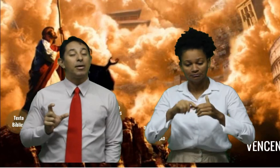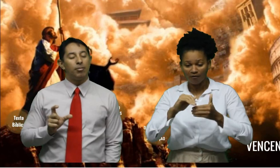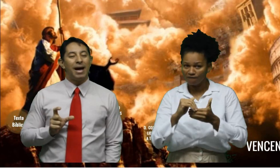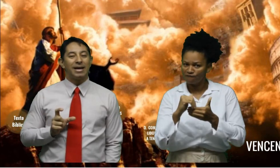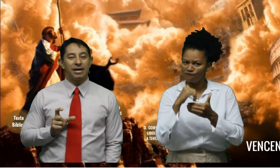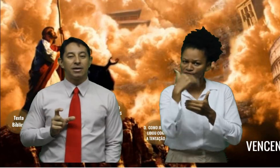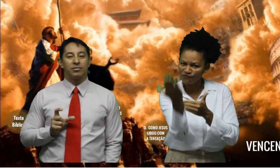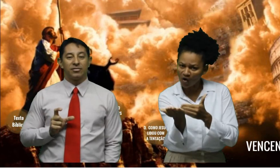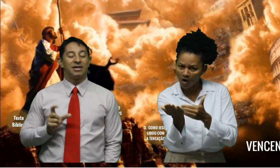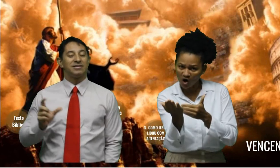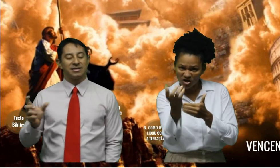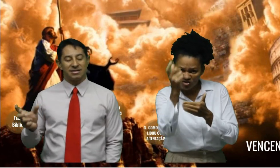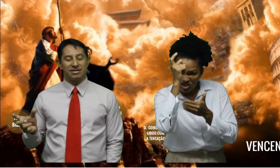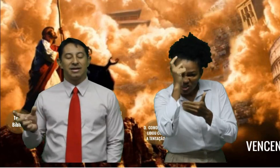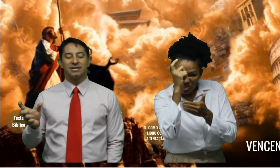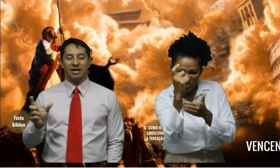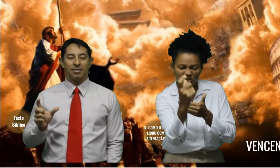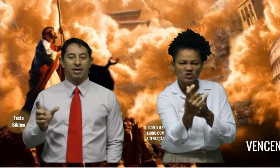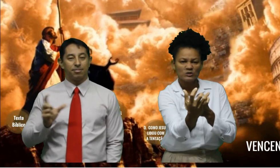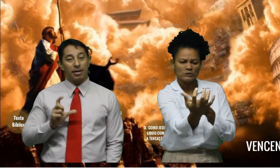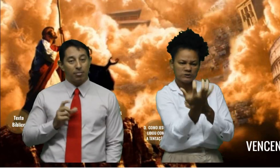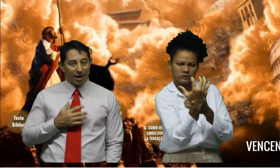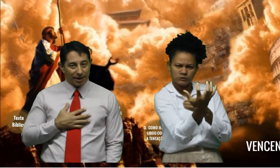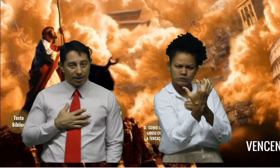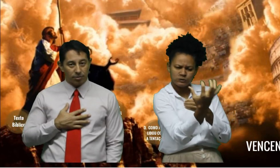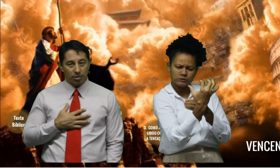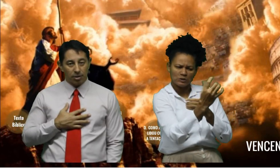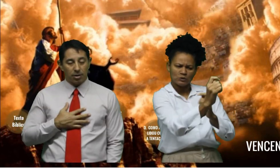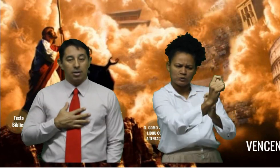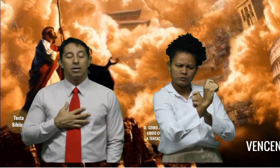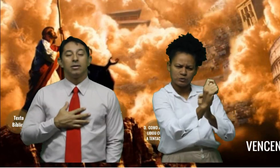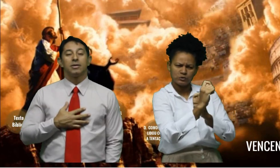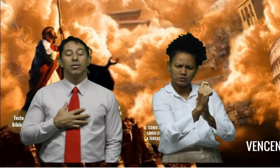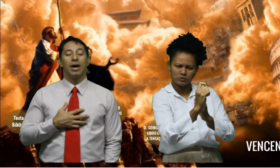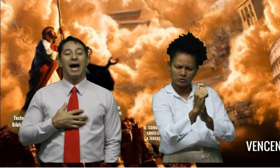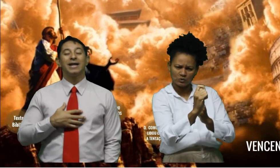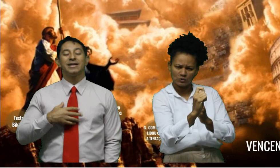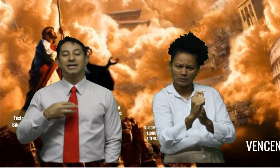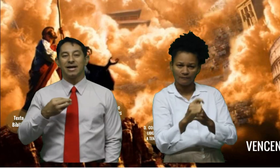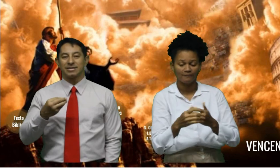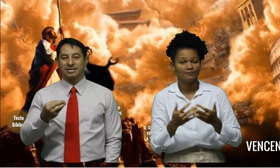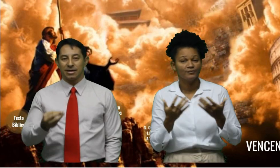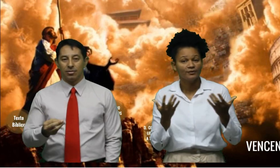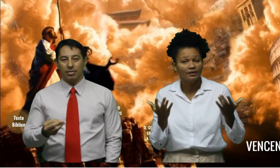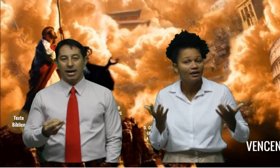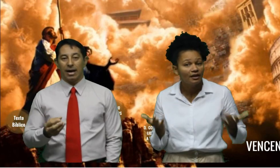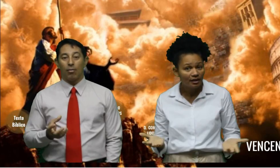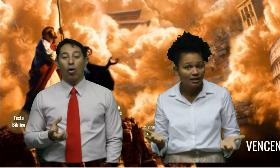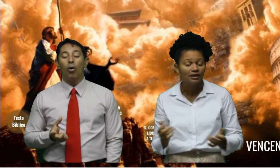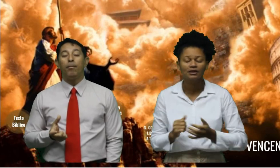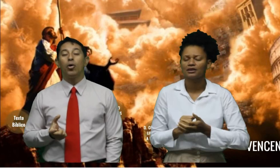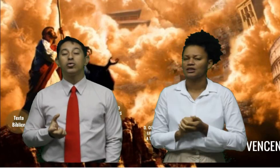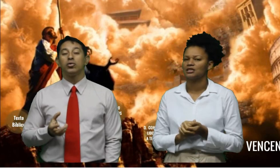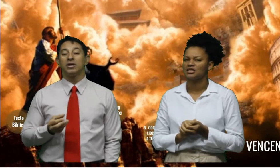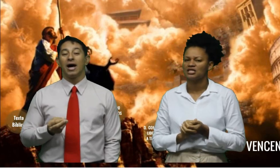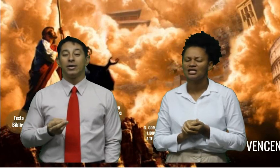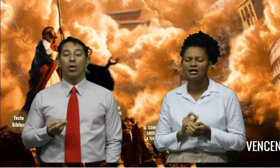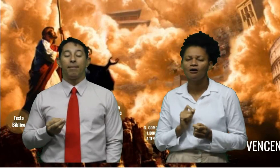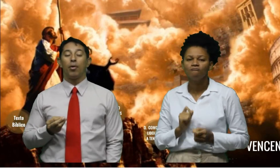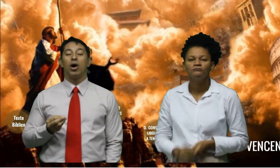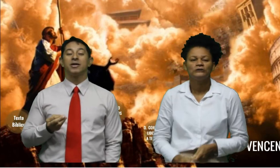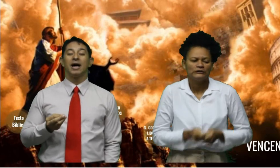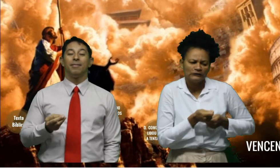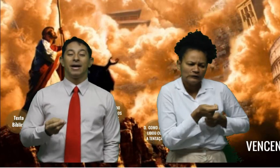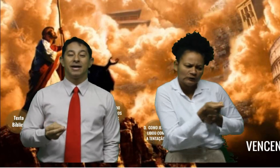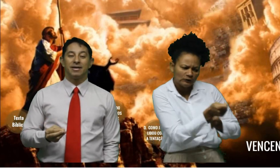externamente pelo maligno, ser exercida externamente pelo maligno. Então, a tentação, ela é uma oportunidade,